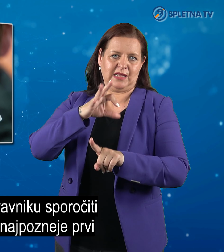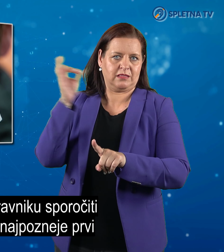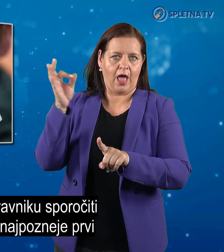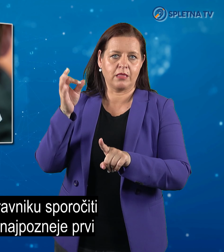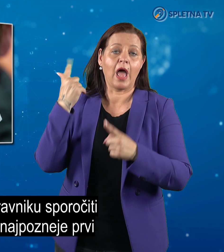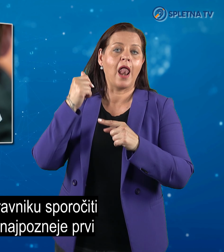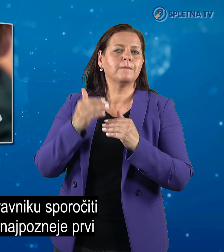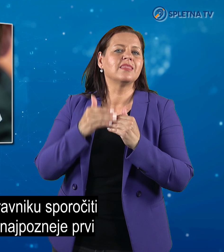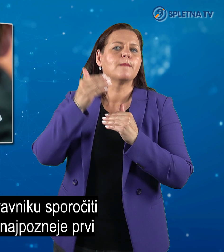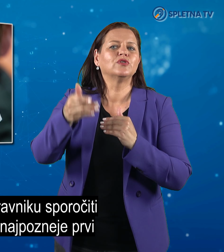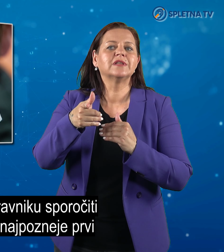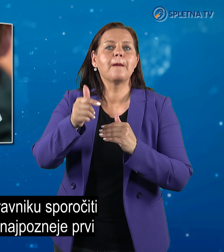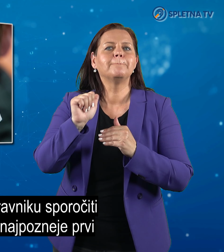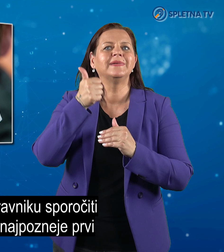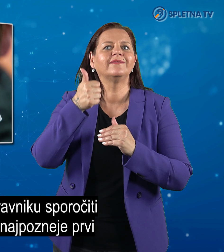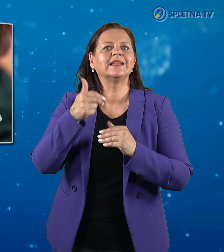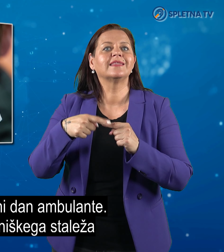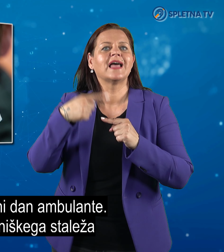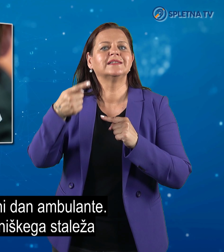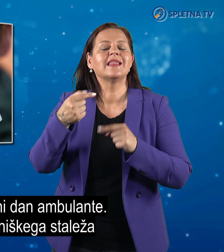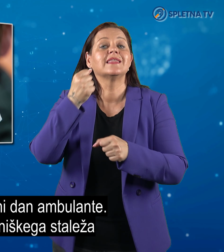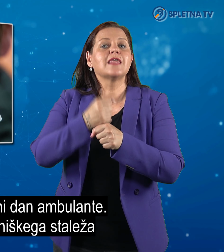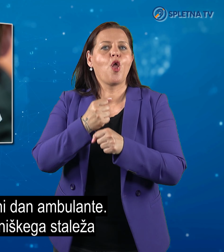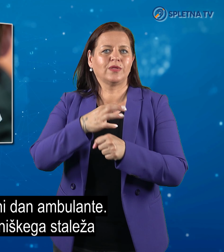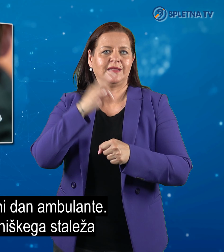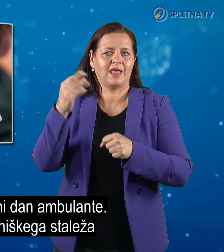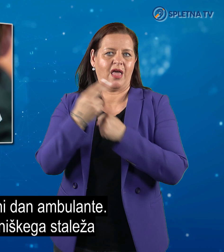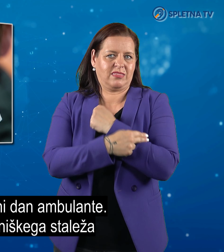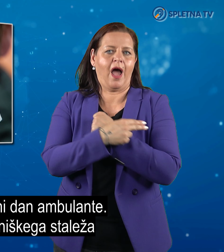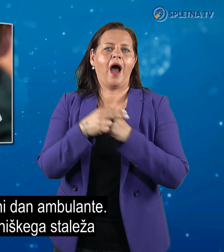najpozneje prvi naslednji delovni dan ambulante.